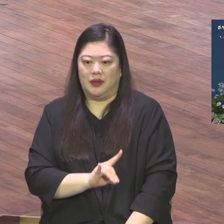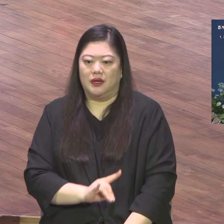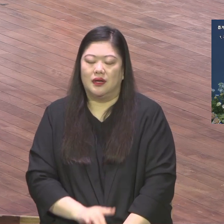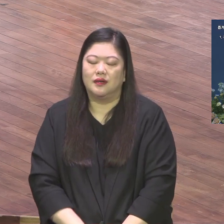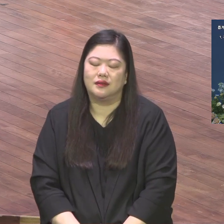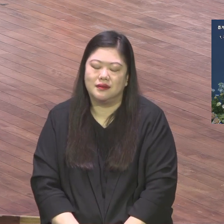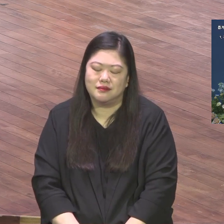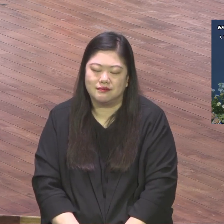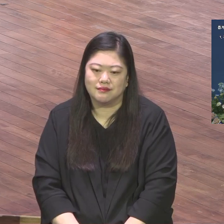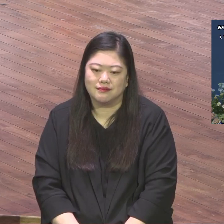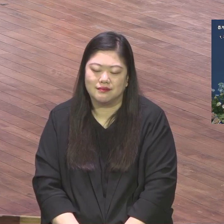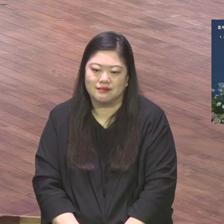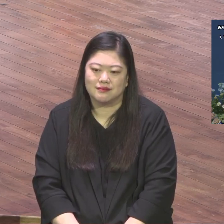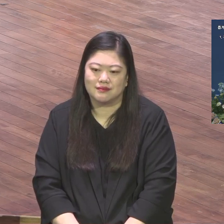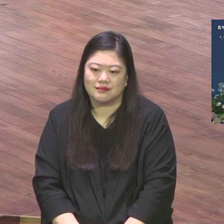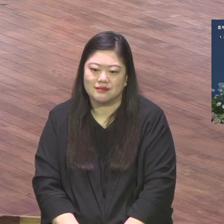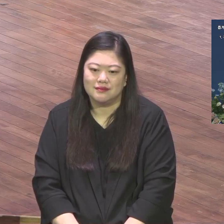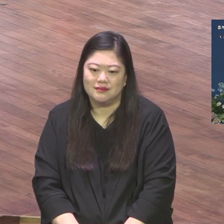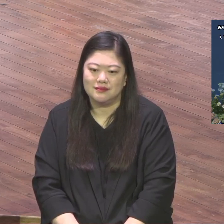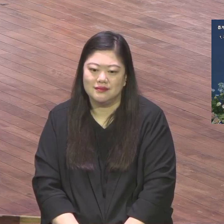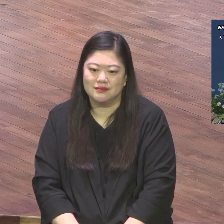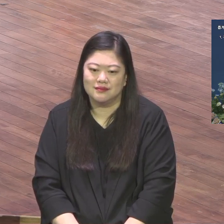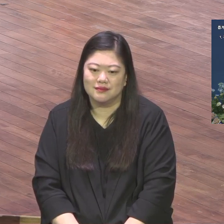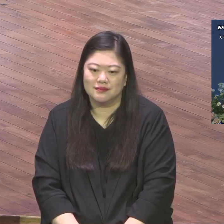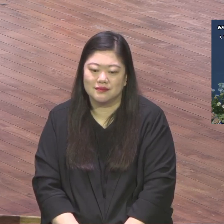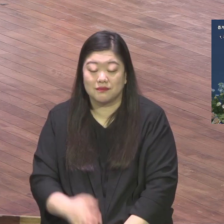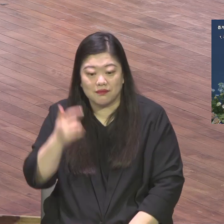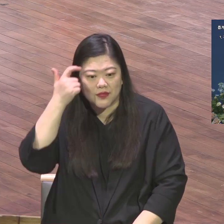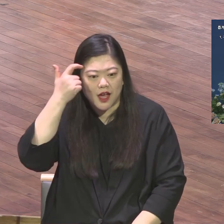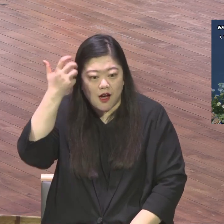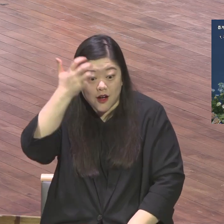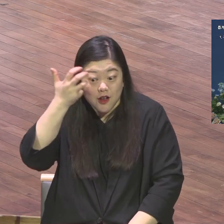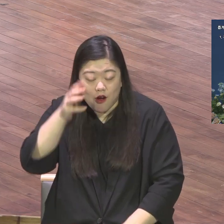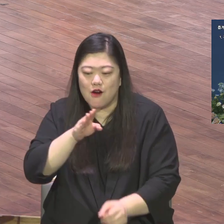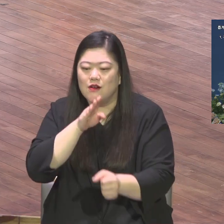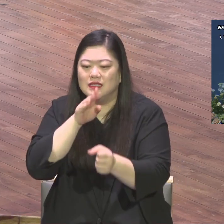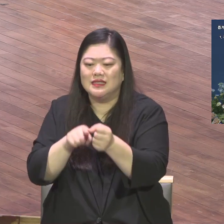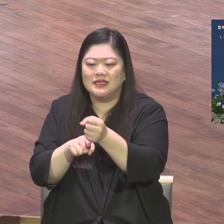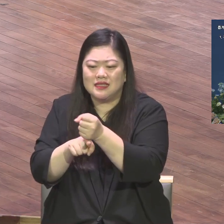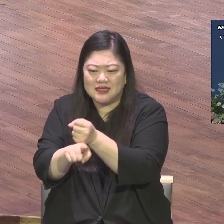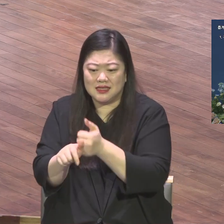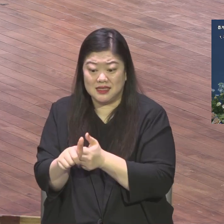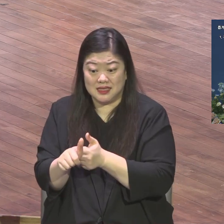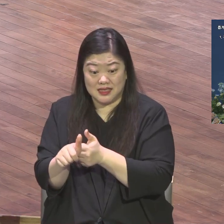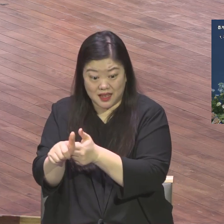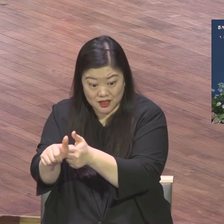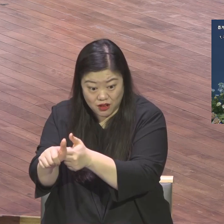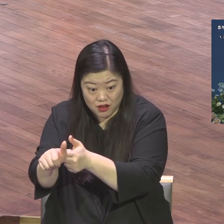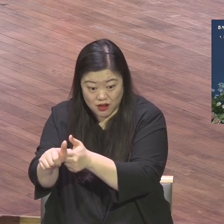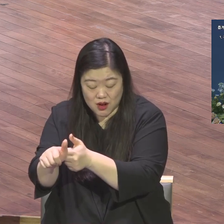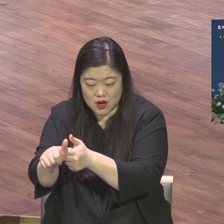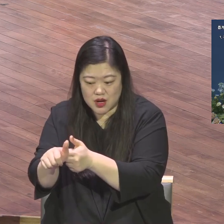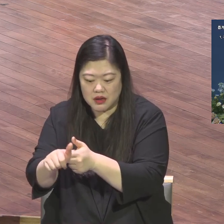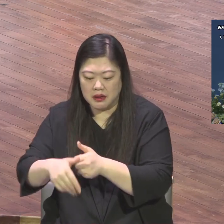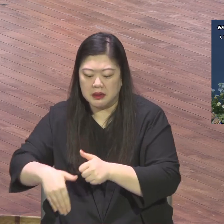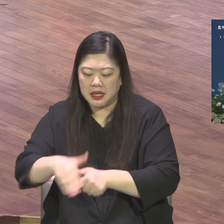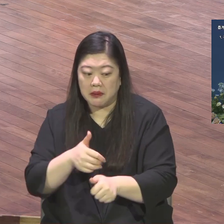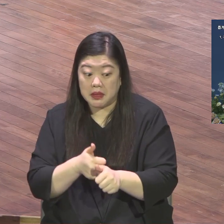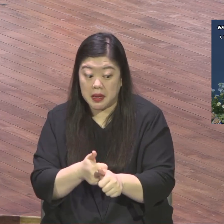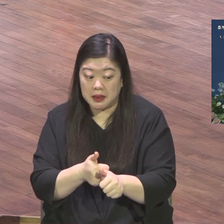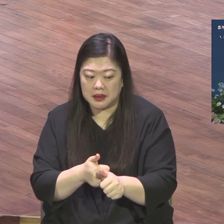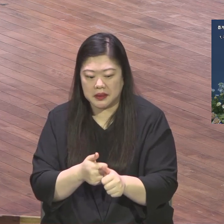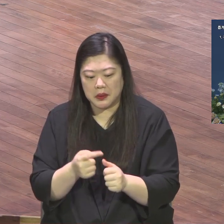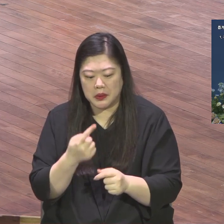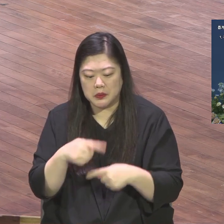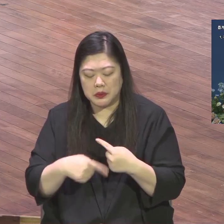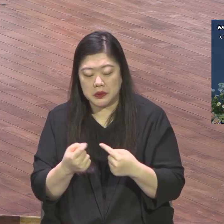영적인 진리에 대해서는요, 우리는 이런 삶을 살면서 한치의 양보도 하면 안 돼요. 영적인 부분,